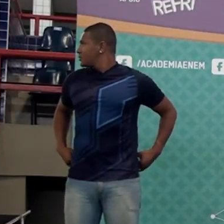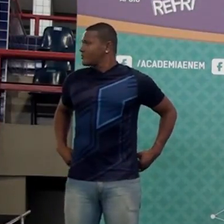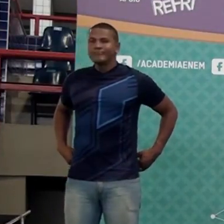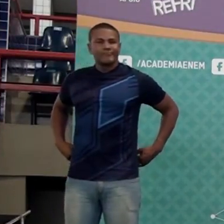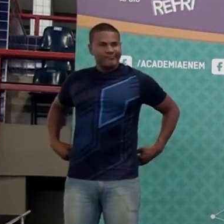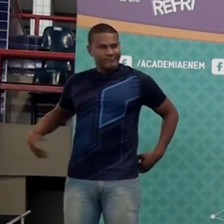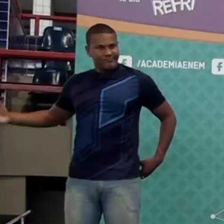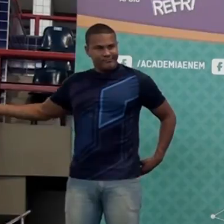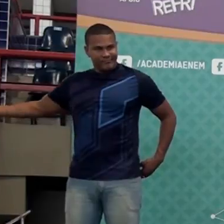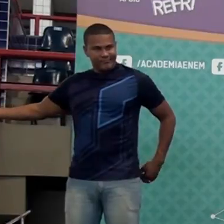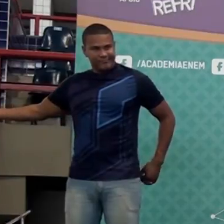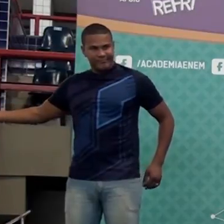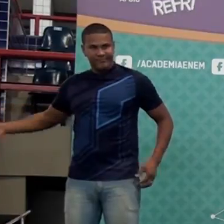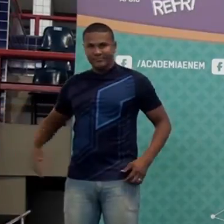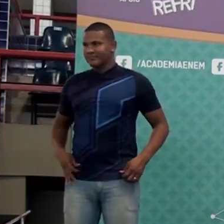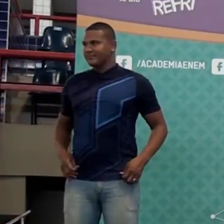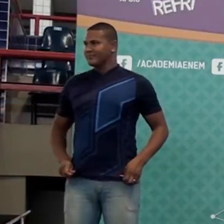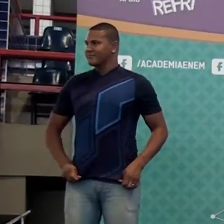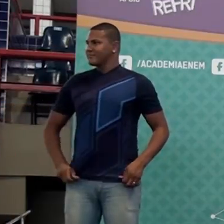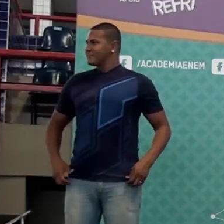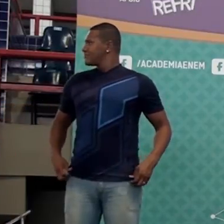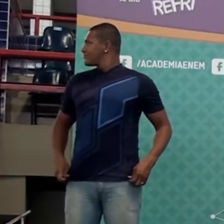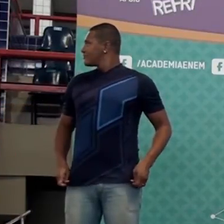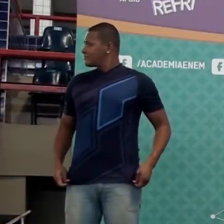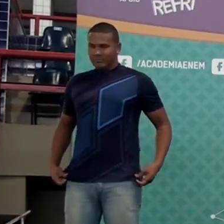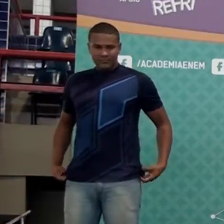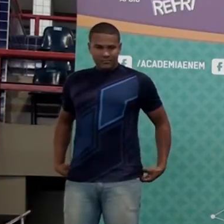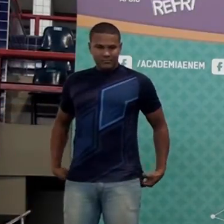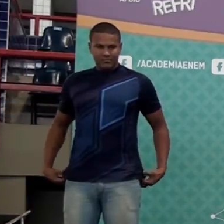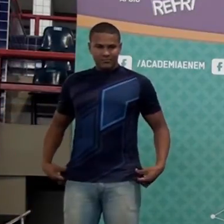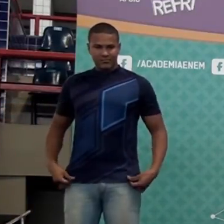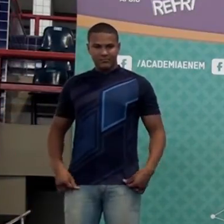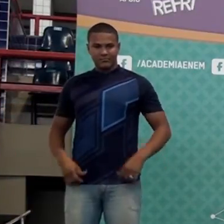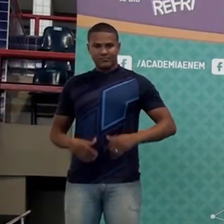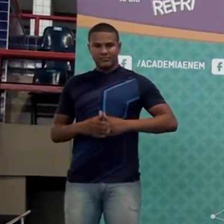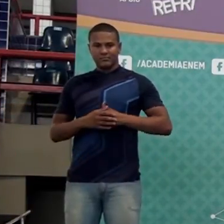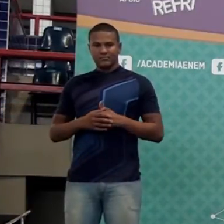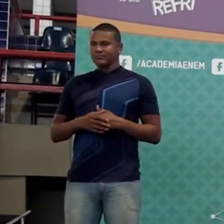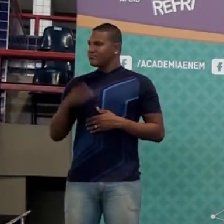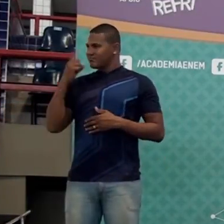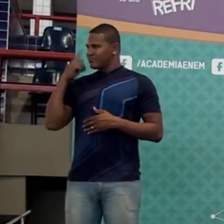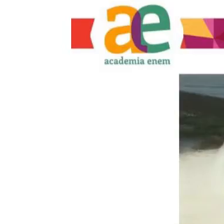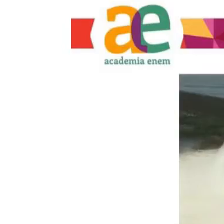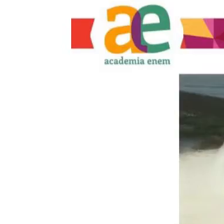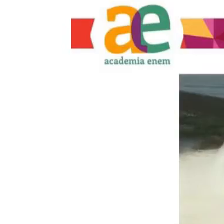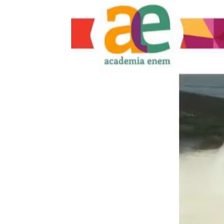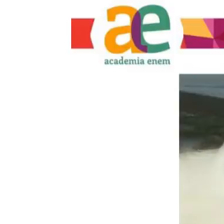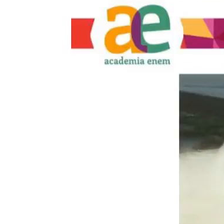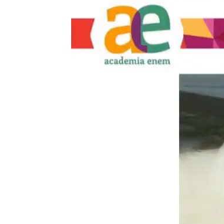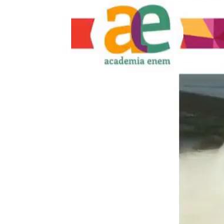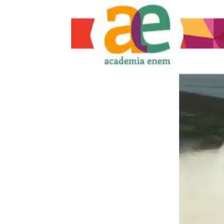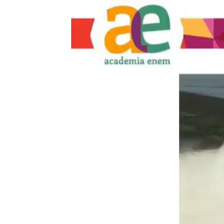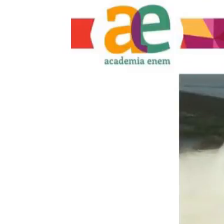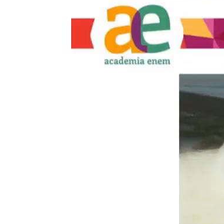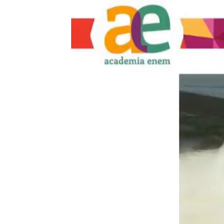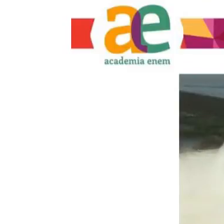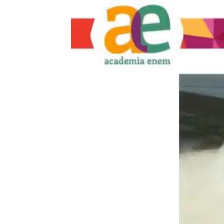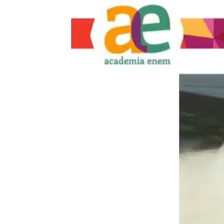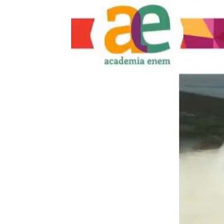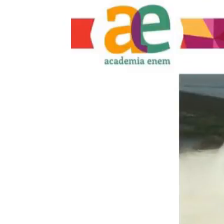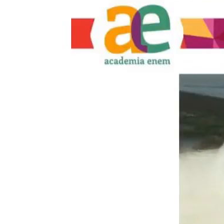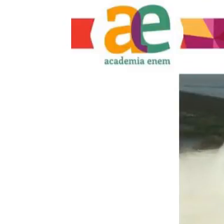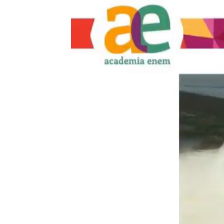Vai dar certo. Pronto. Vixe, não. É isso. Pronto, finalmente, né? Olha aí, ó. Tá vendo aí a represa, ó? A represa